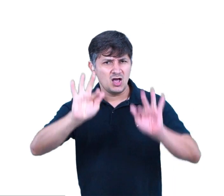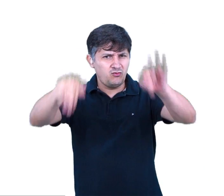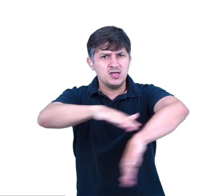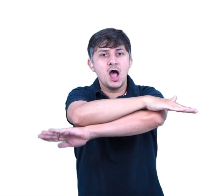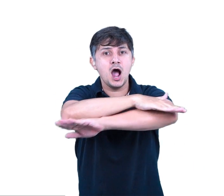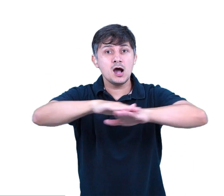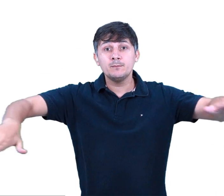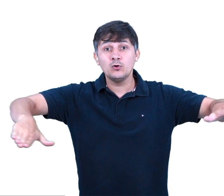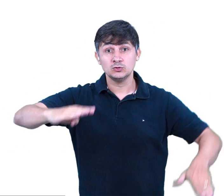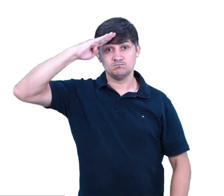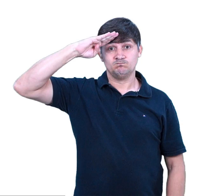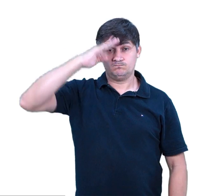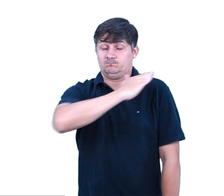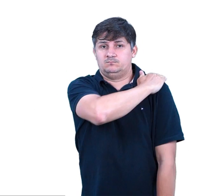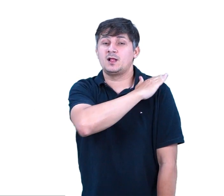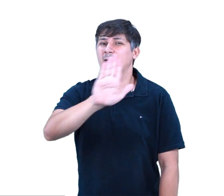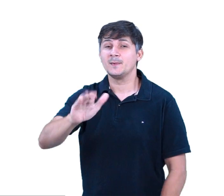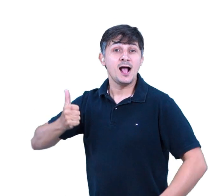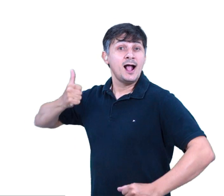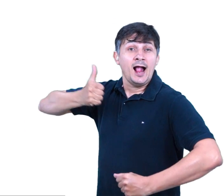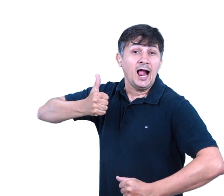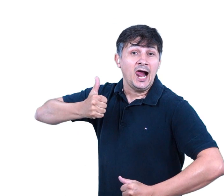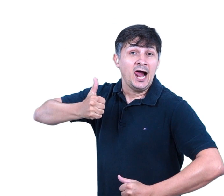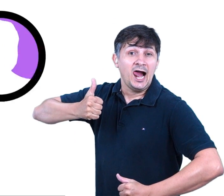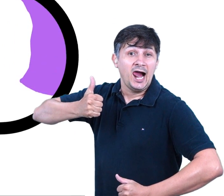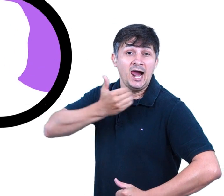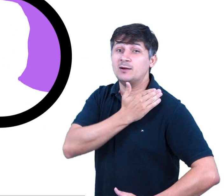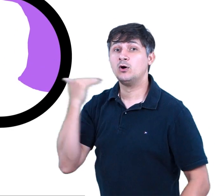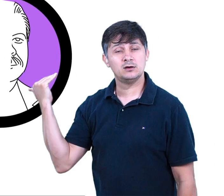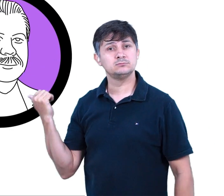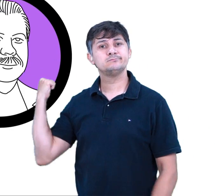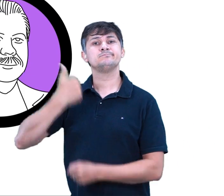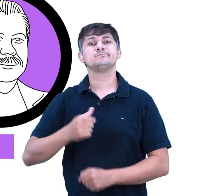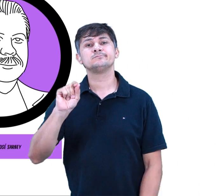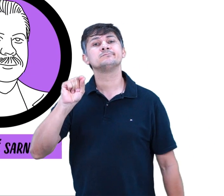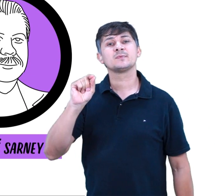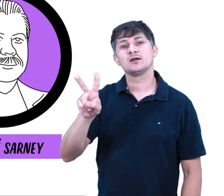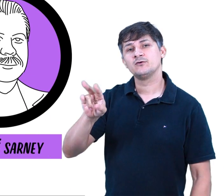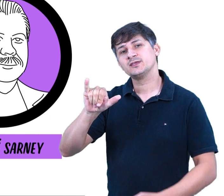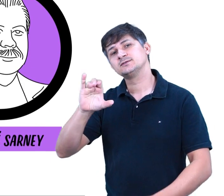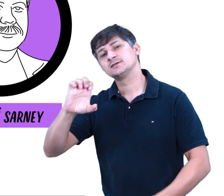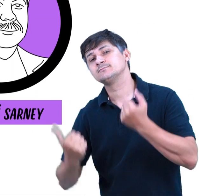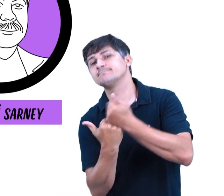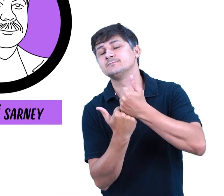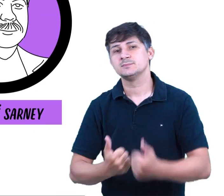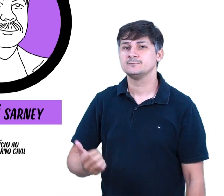faleceu antes de assumir o cargo. E quem ficou em seu lugar foi o seu vice, José Sarney, dando início ao